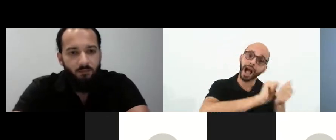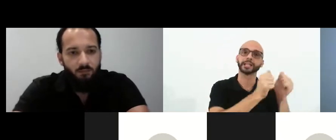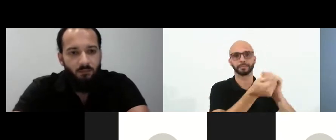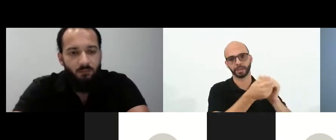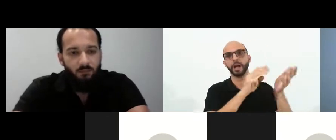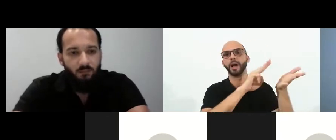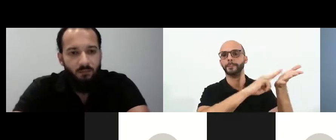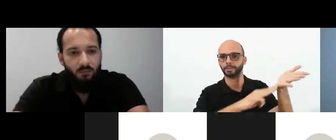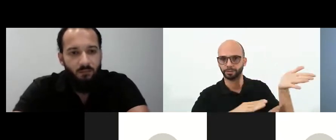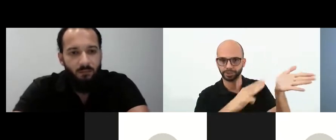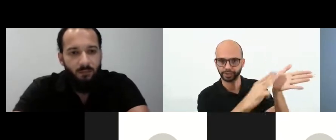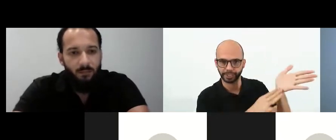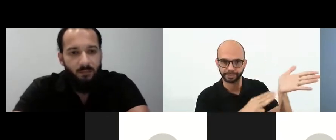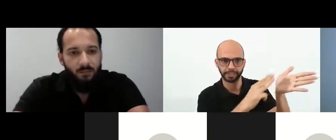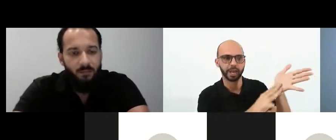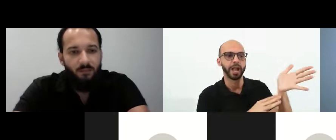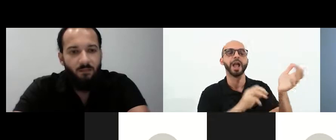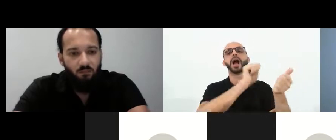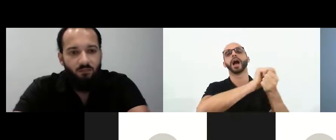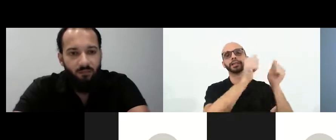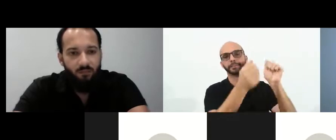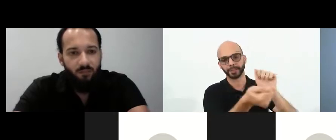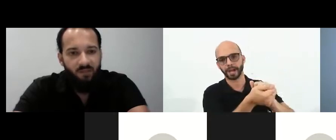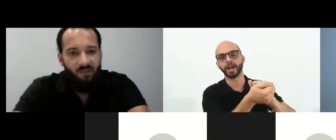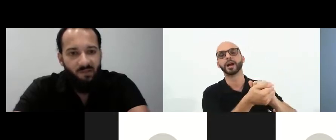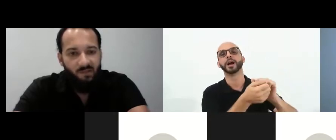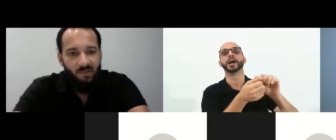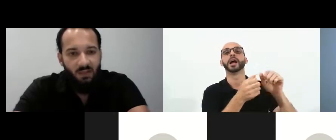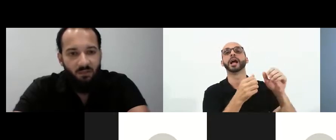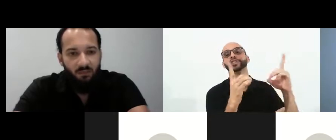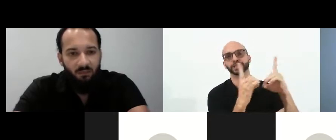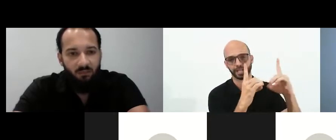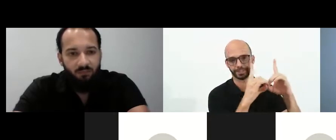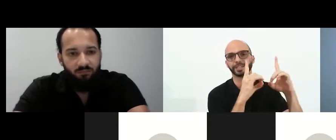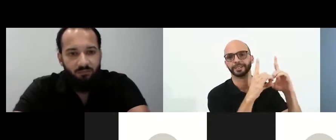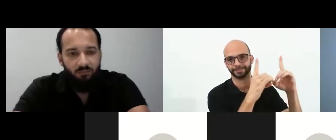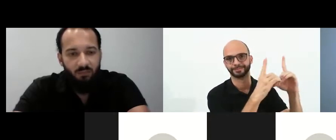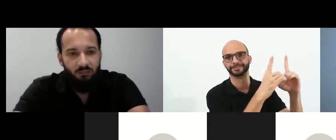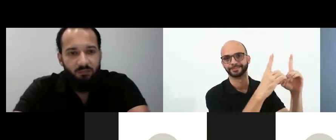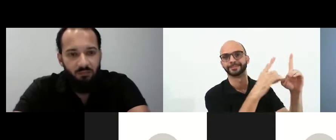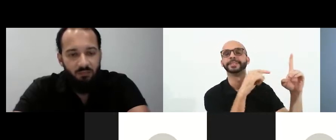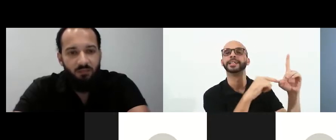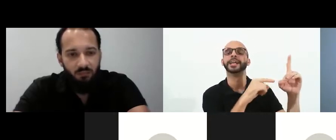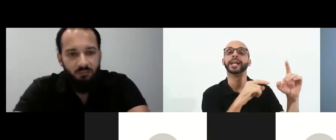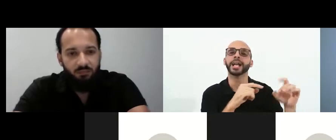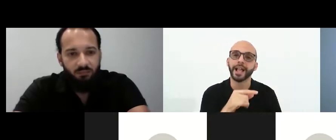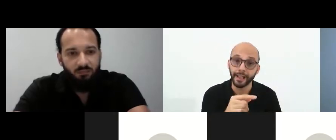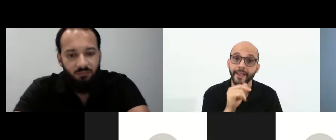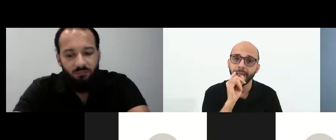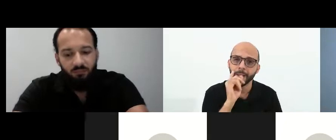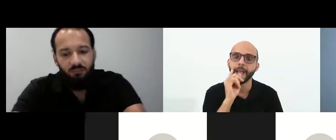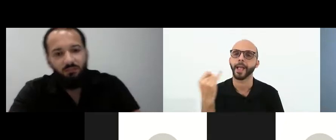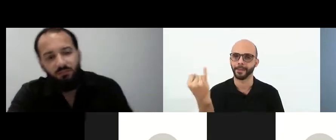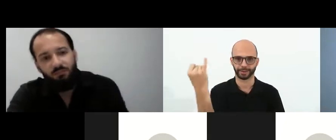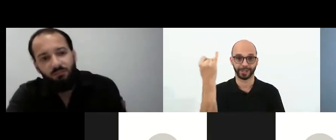tem que ser feitas essas adaptações. A metodologia tem que ser adaptada, a dinâmica